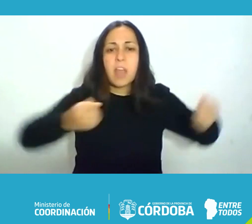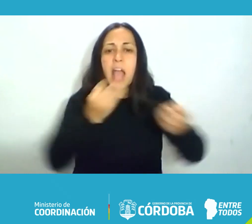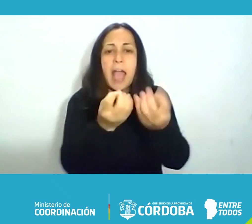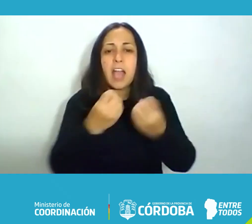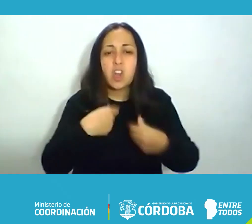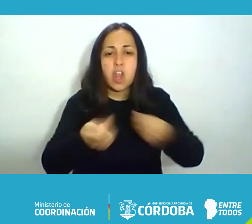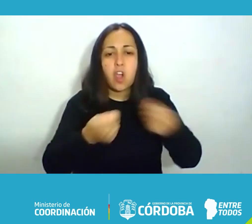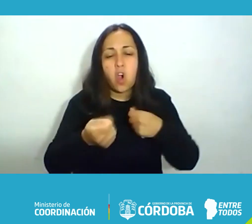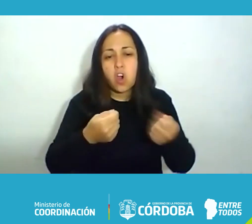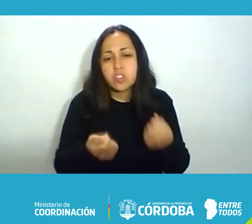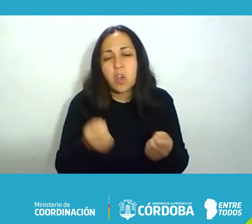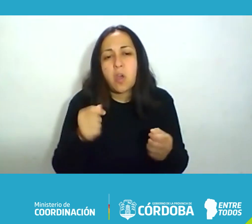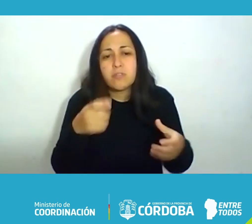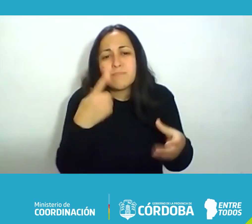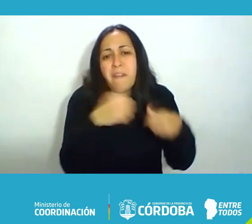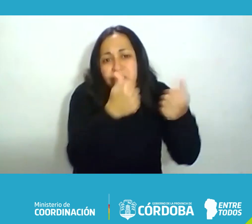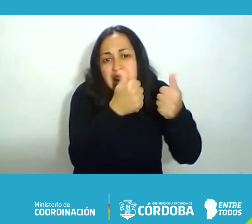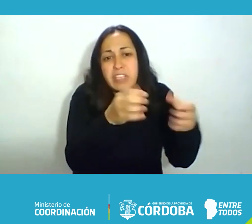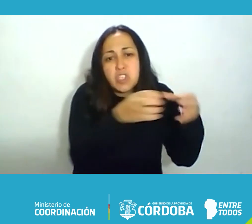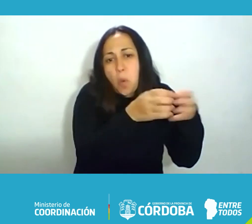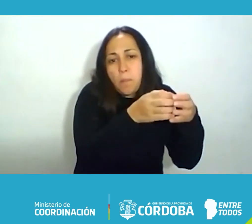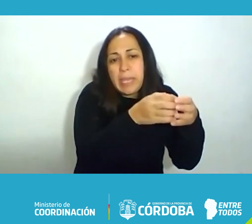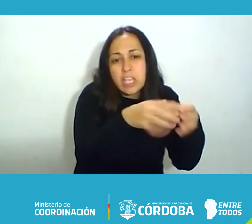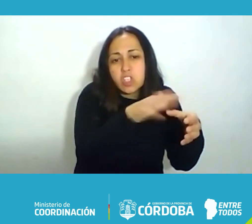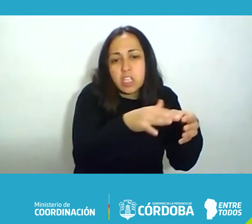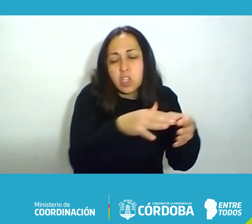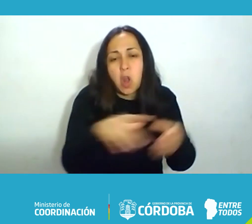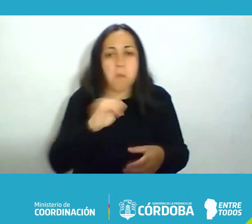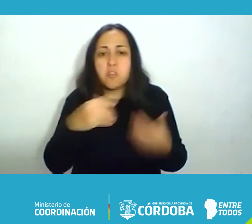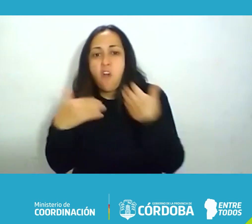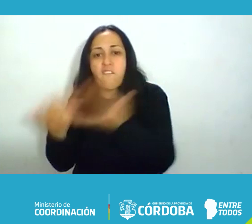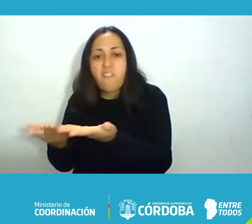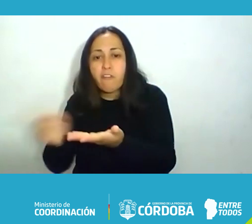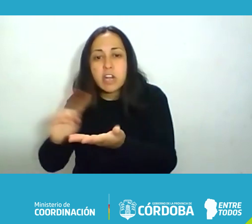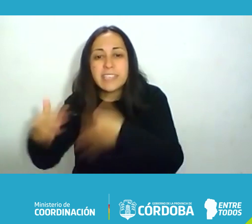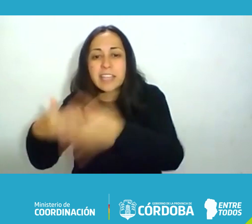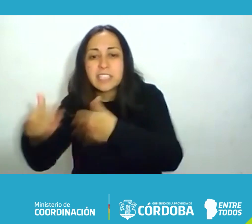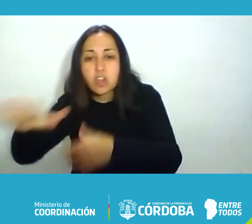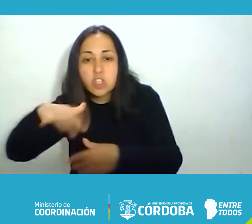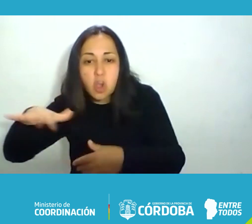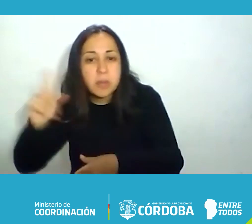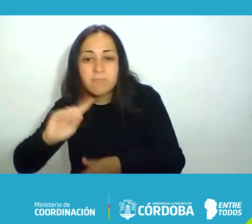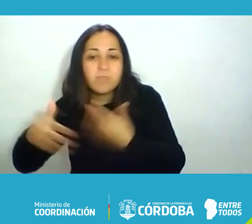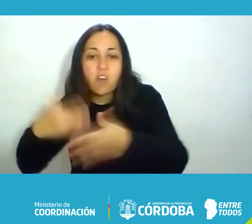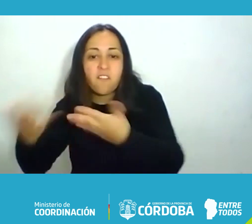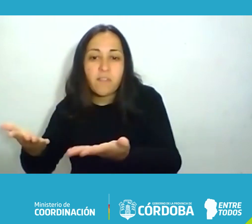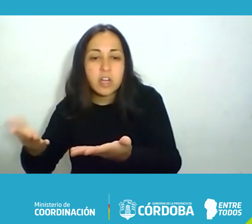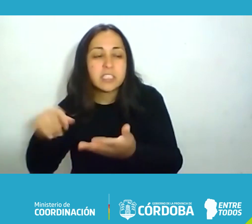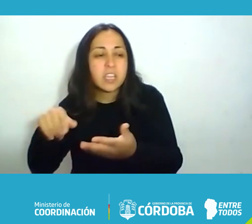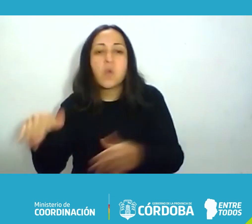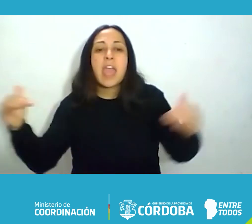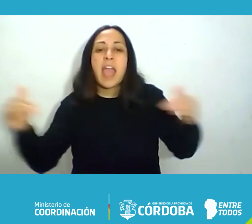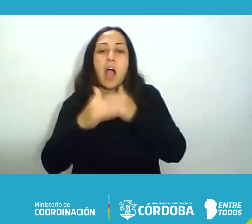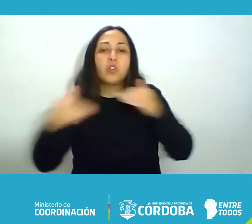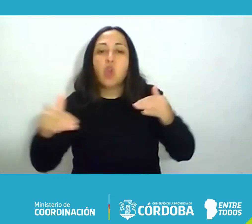agronegocio y la minería principalmente, benefician un pequeño sector del país y los grupos económicos, pero no favorecen el desarrollo de las comunidades. No es una autovía para